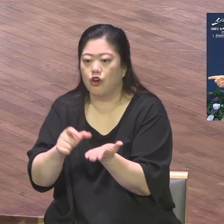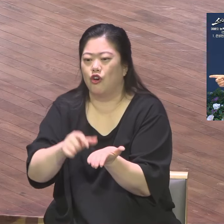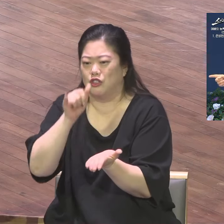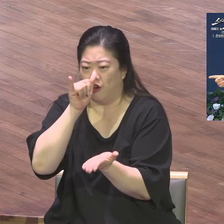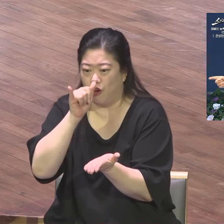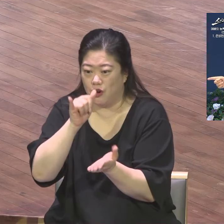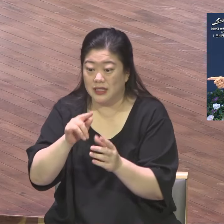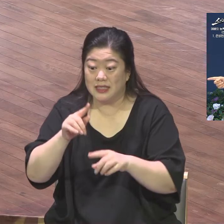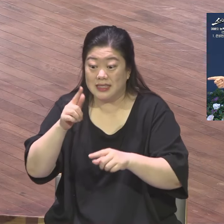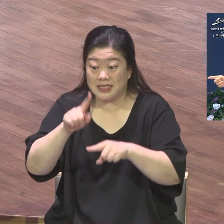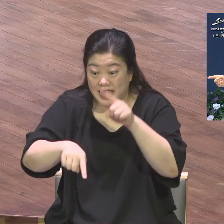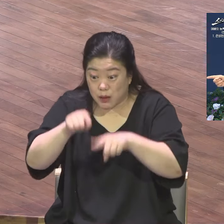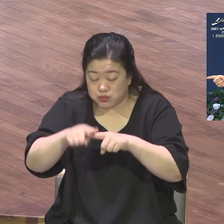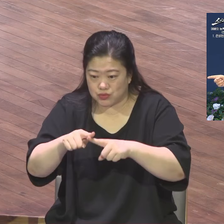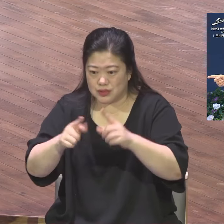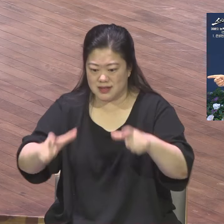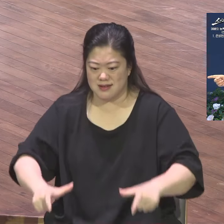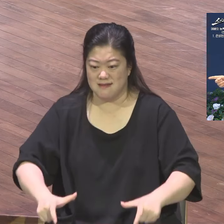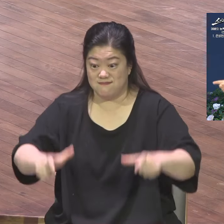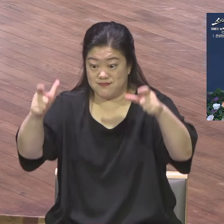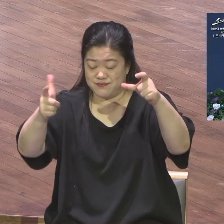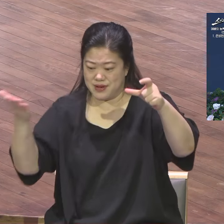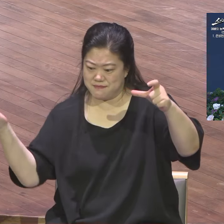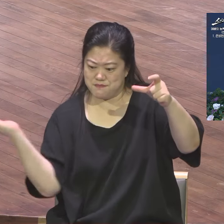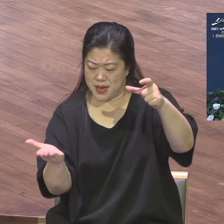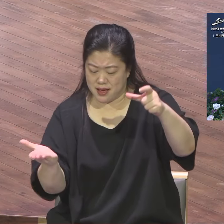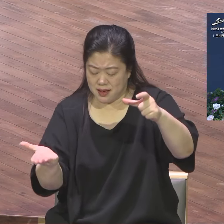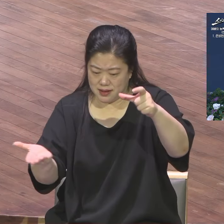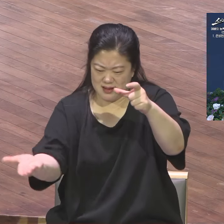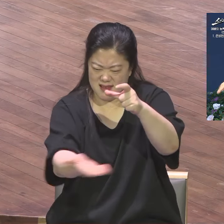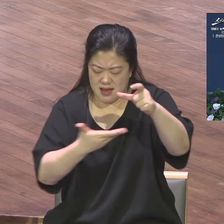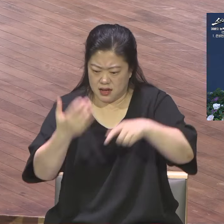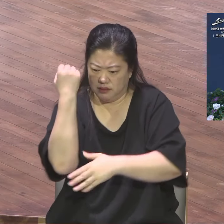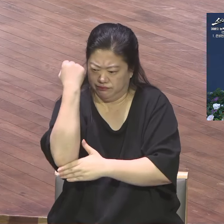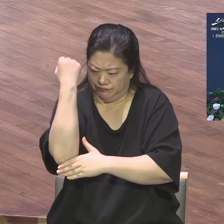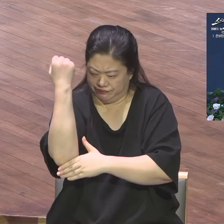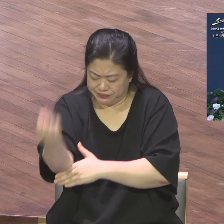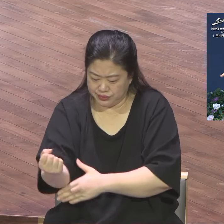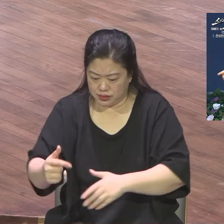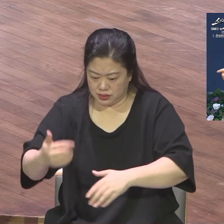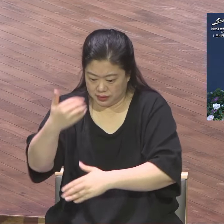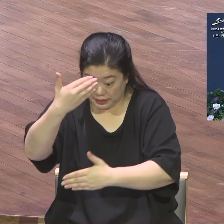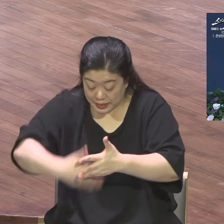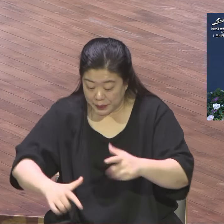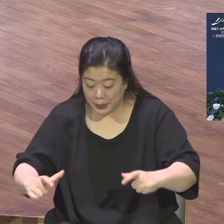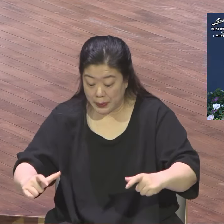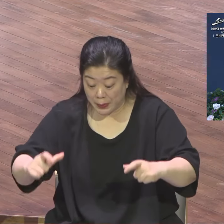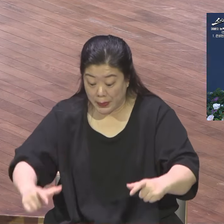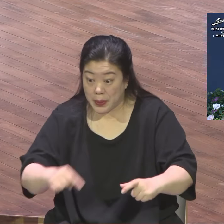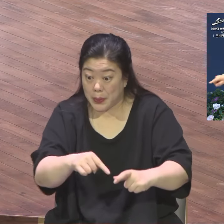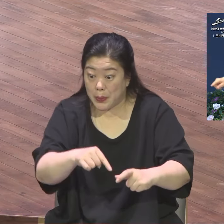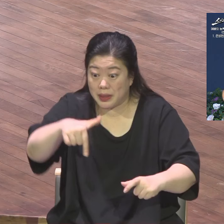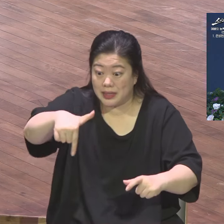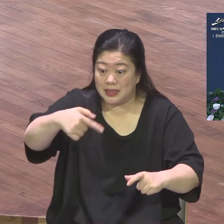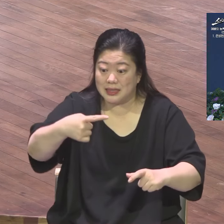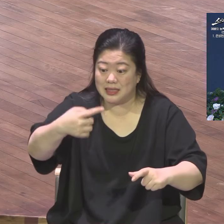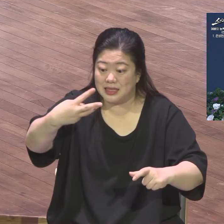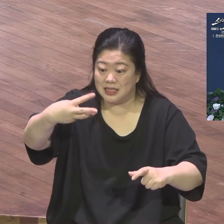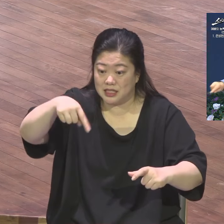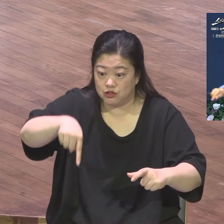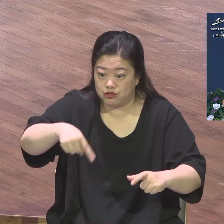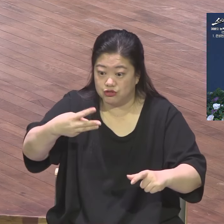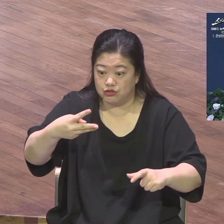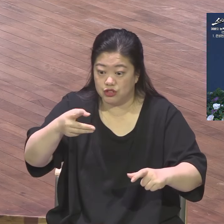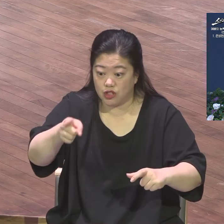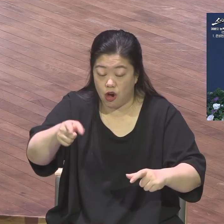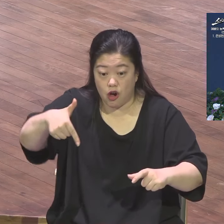말하면 렘넌트라는 단어예요. 미국 가면요, 카페트 쫙 깔고 짜투리 잘라내잖아요. 그게 렘넌트, 렘넌트. 짜투리 잘라, 잘릴 거